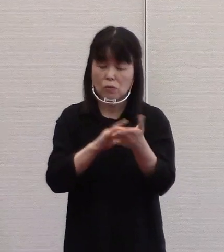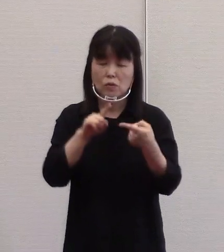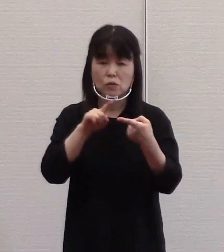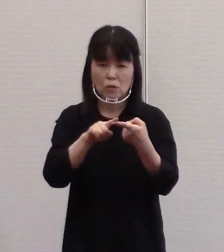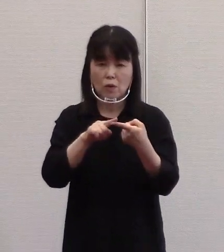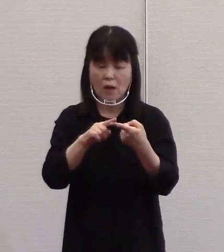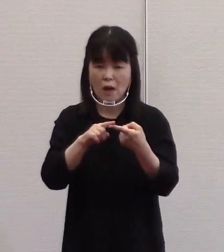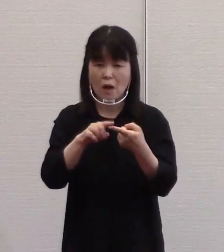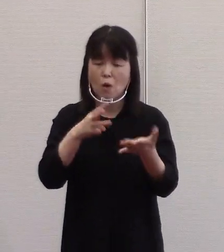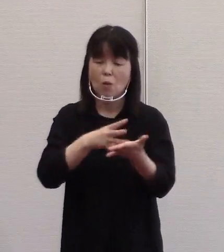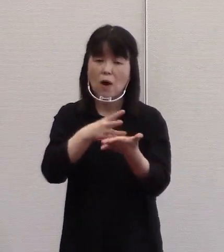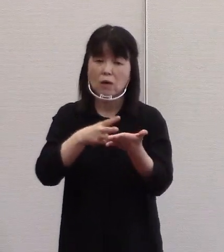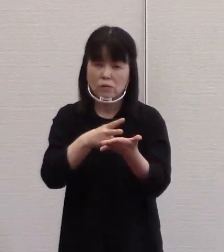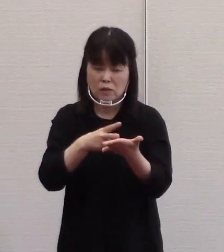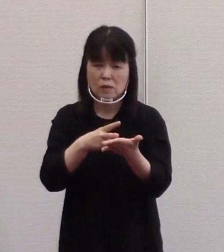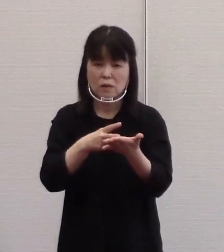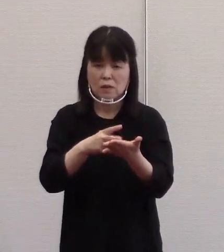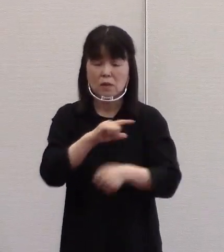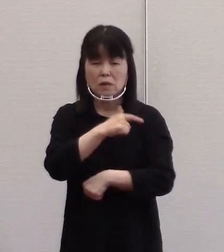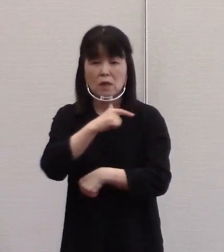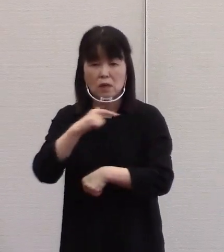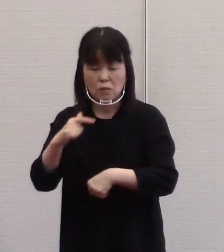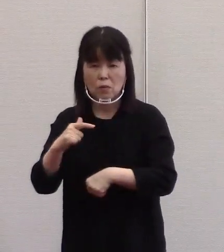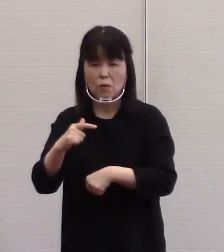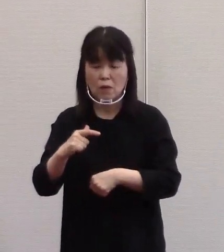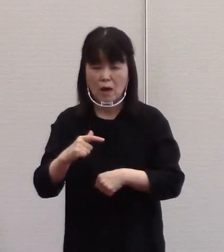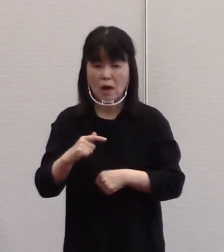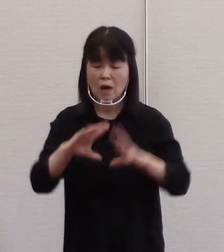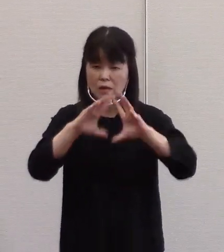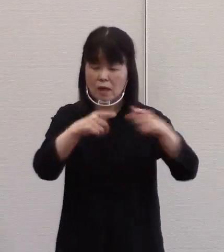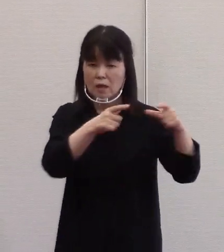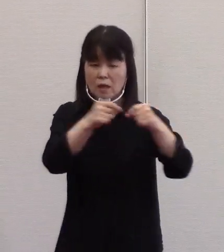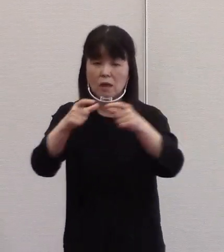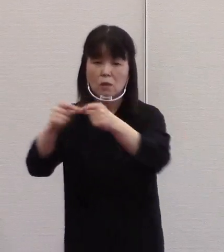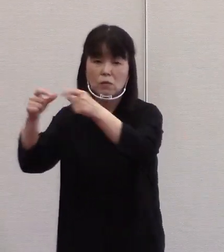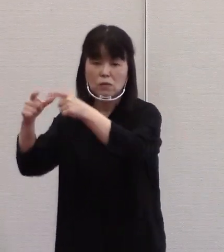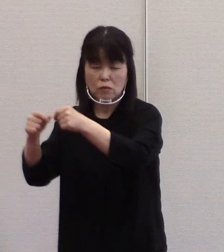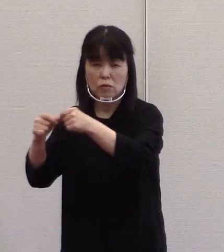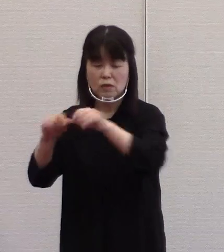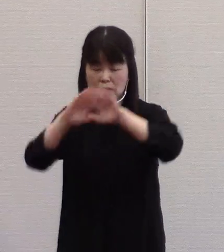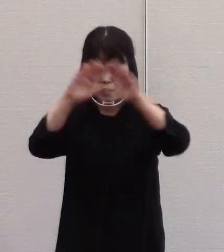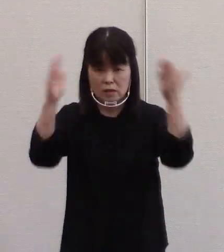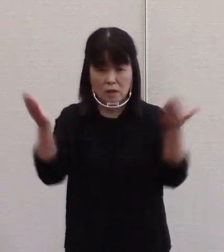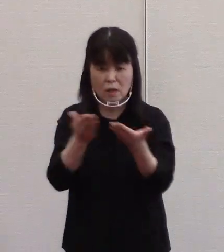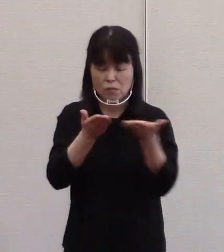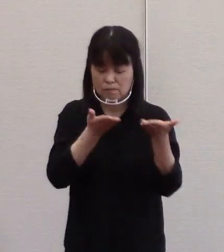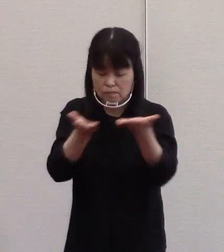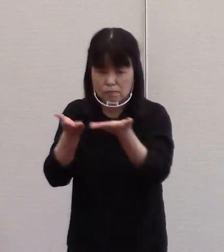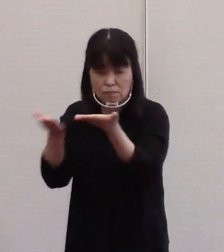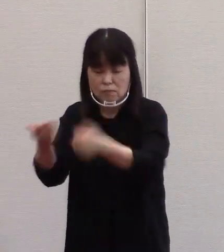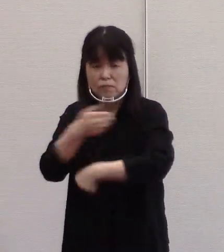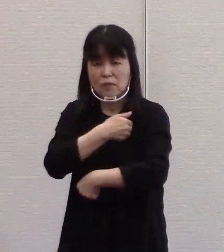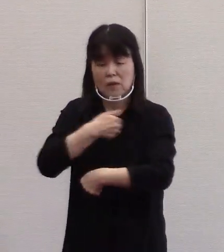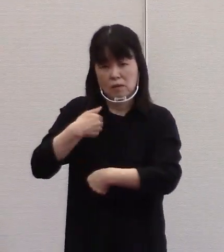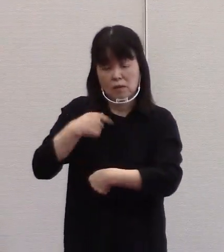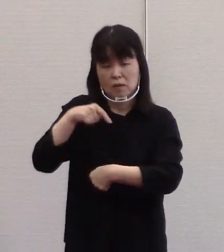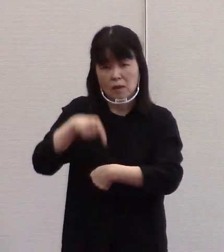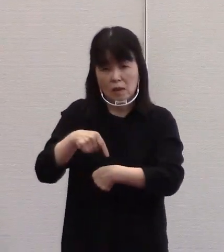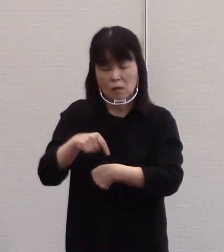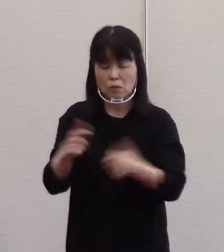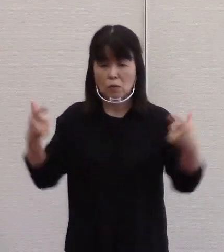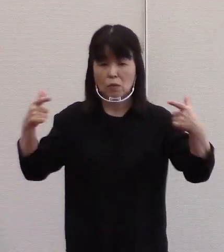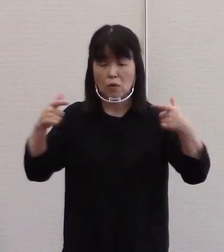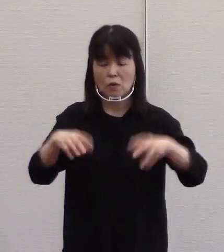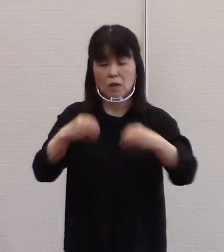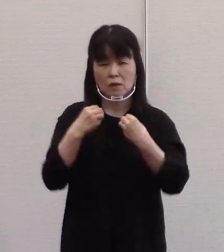も地球規模で提供できる状況にならなければ収まることはないだろうと思っています。まあ、